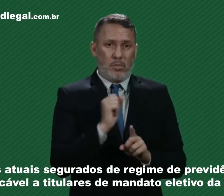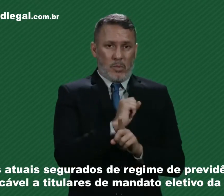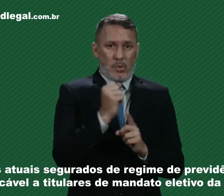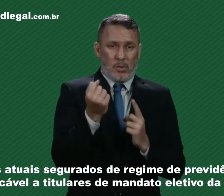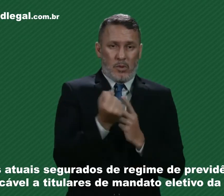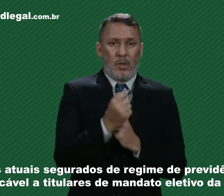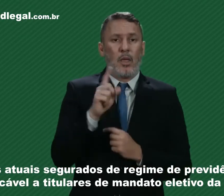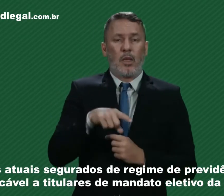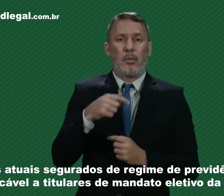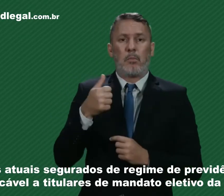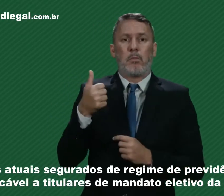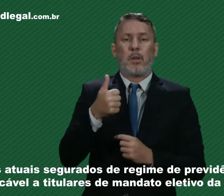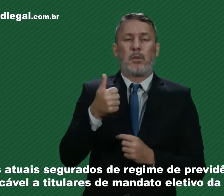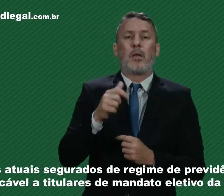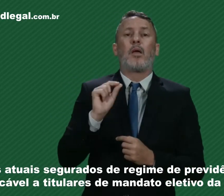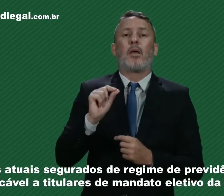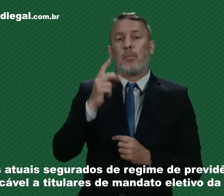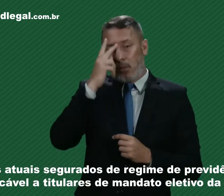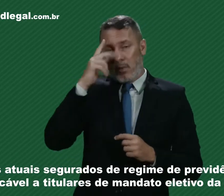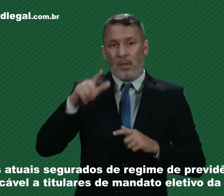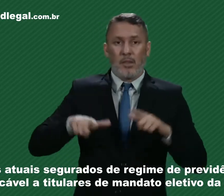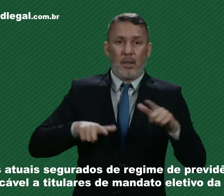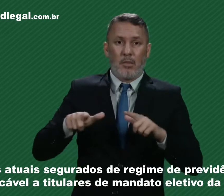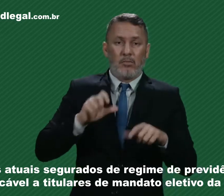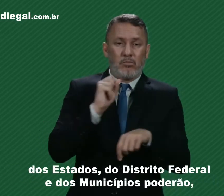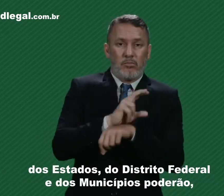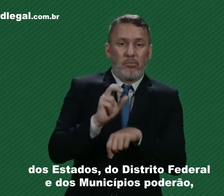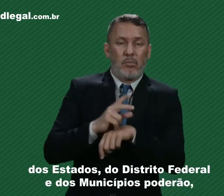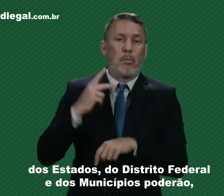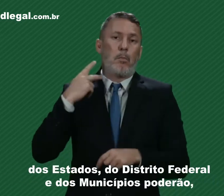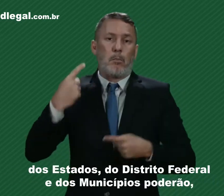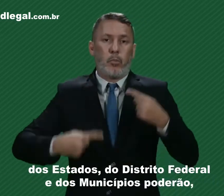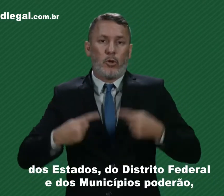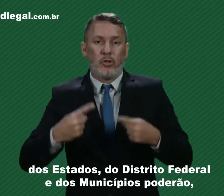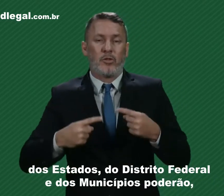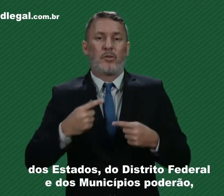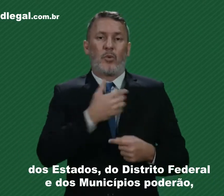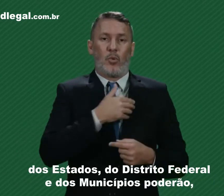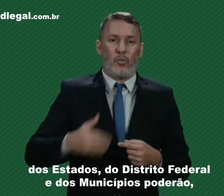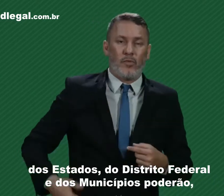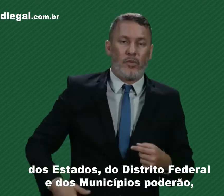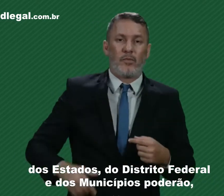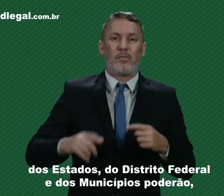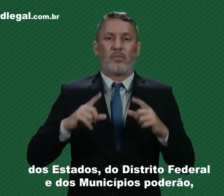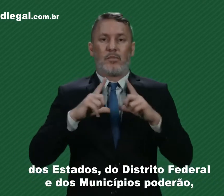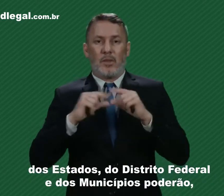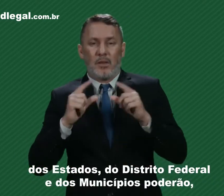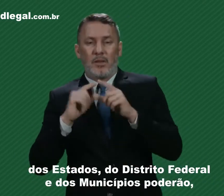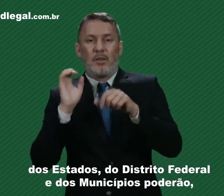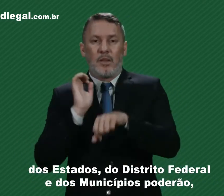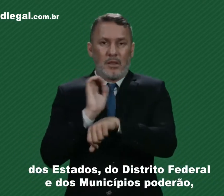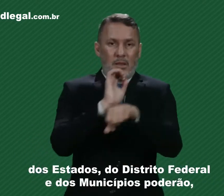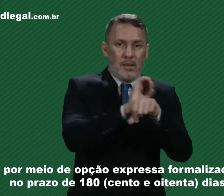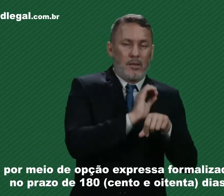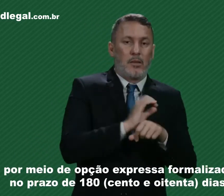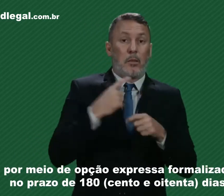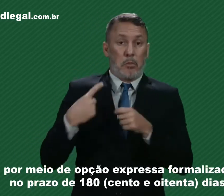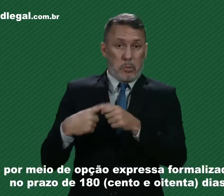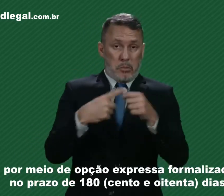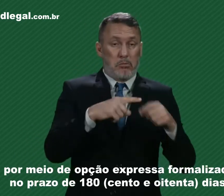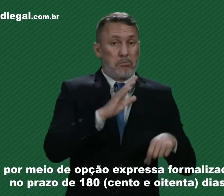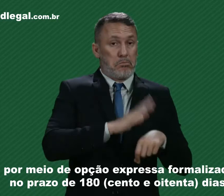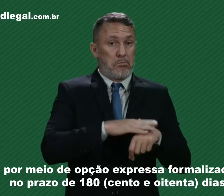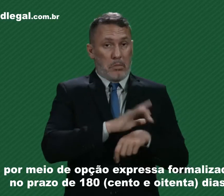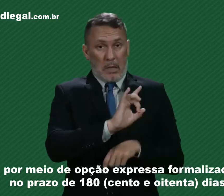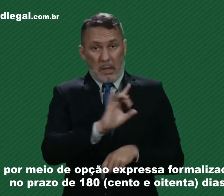previdência aplicável a titulares de mandato eletivo da União, dos Estados, do Distrito Federal e dos municípios, poderão, por meio